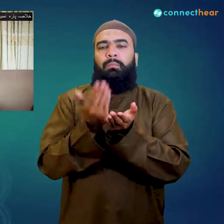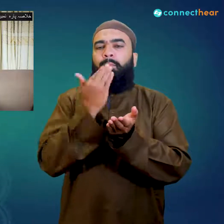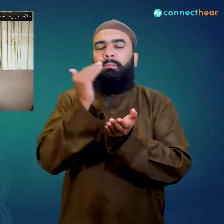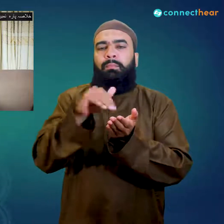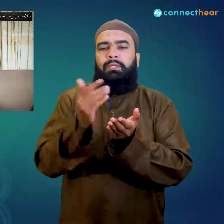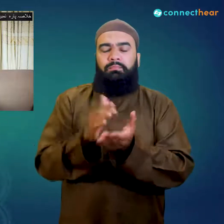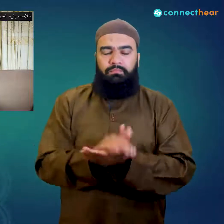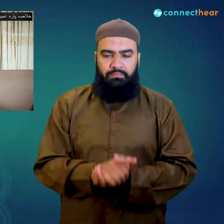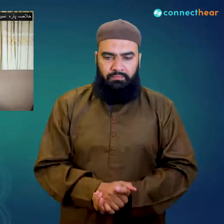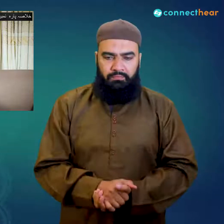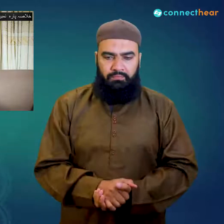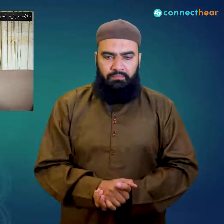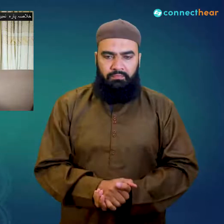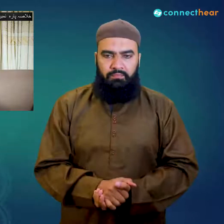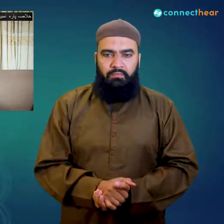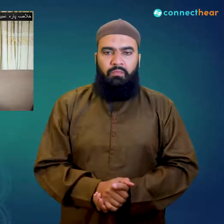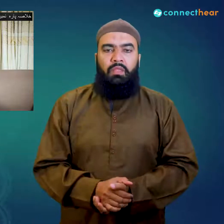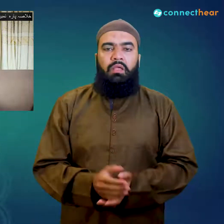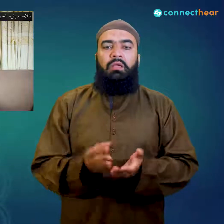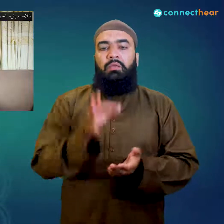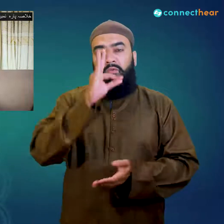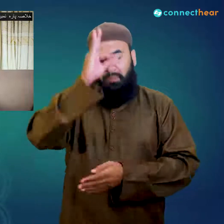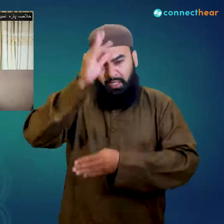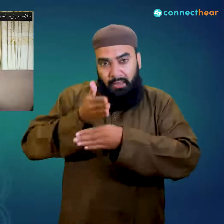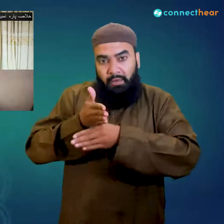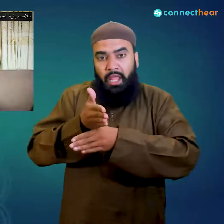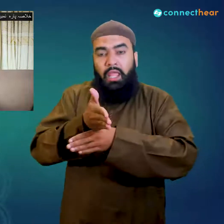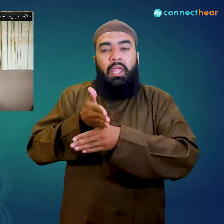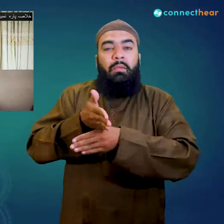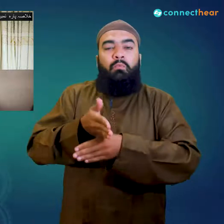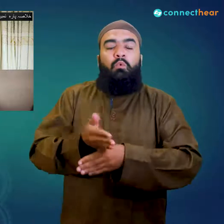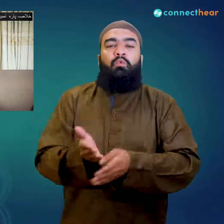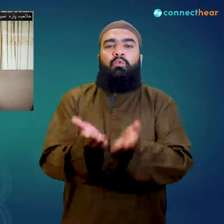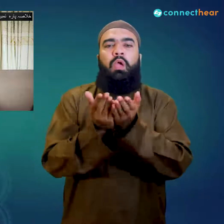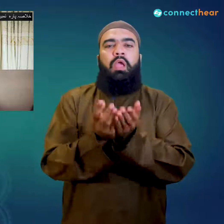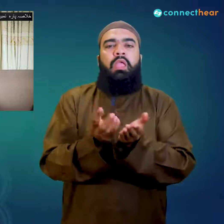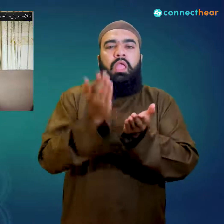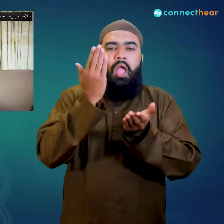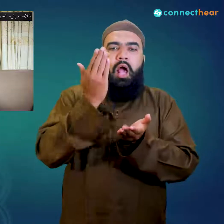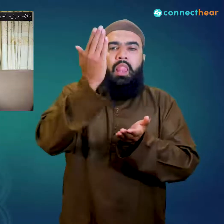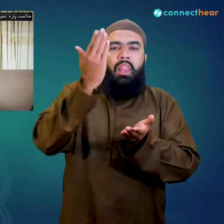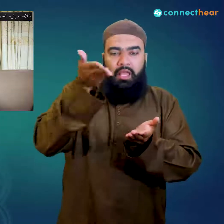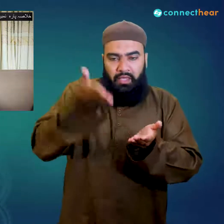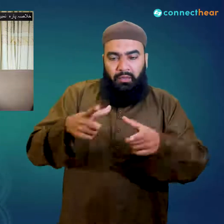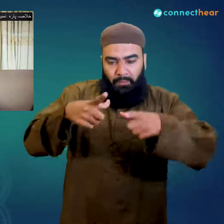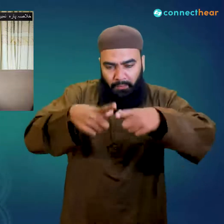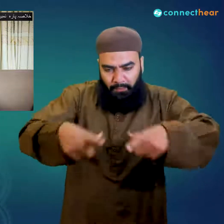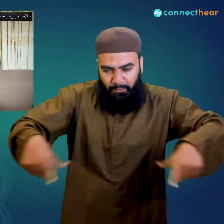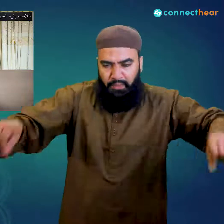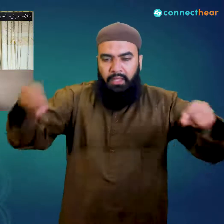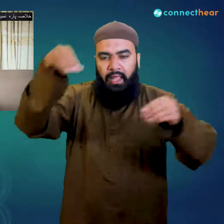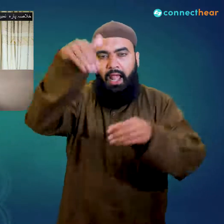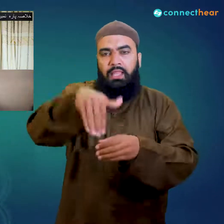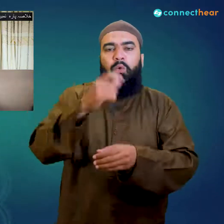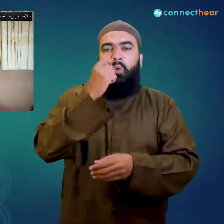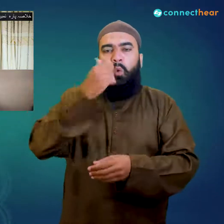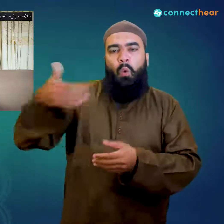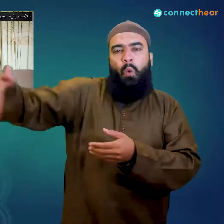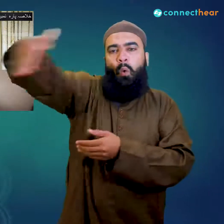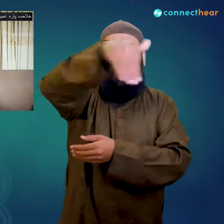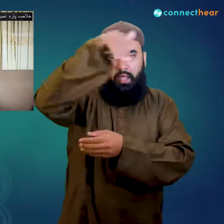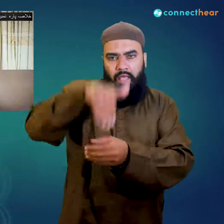ہوا، رب اجعل ھذا بلدا آمنا، اے میرے رب اس شہر کو امن والا بنا دے اور یہاں کے لوگوں